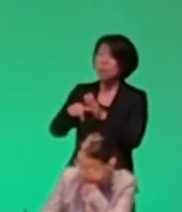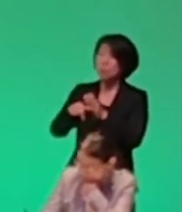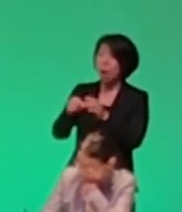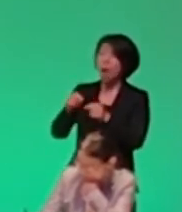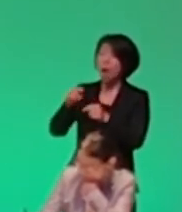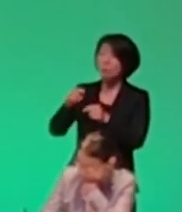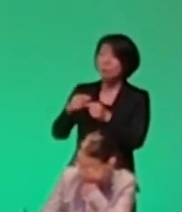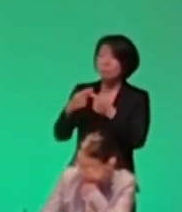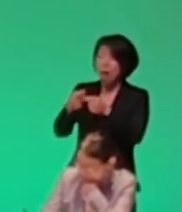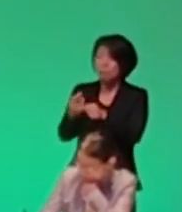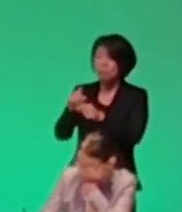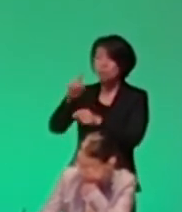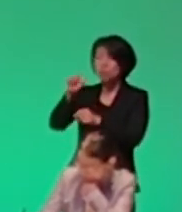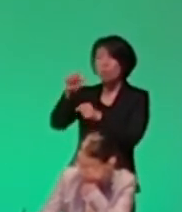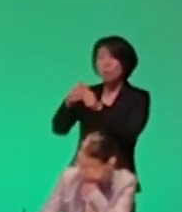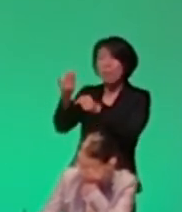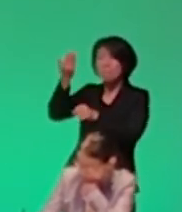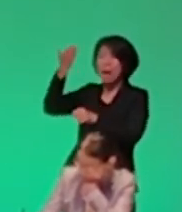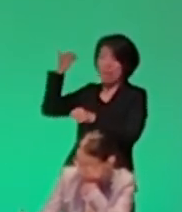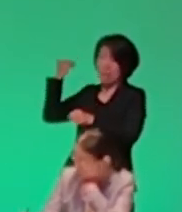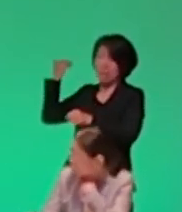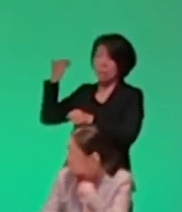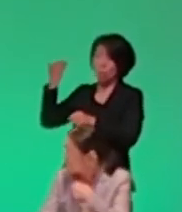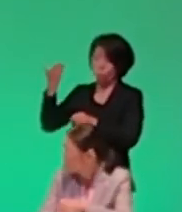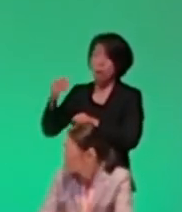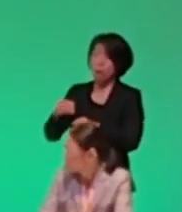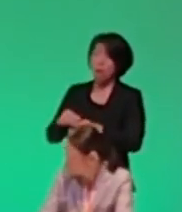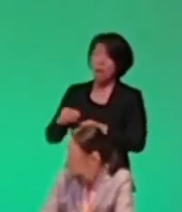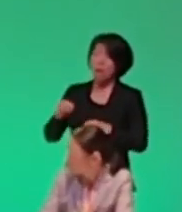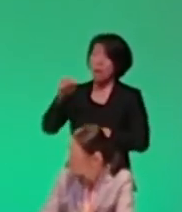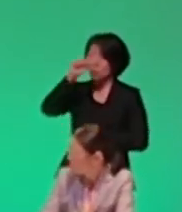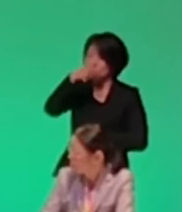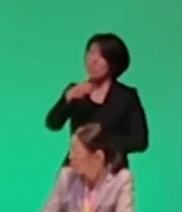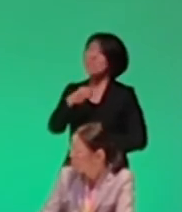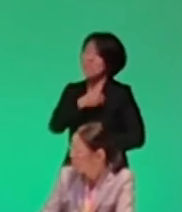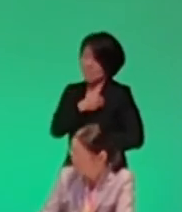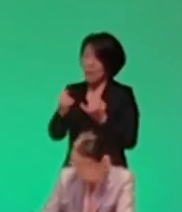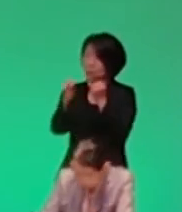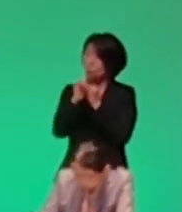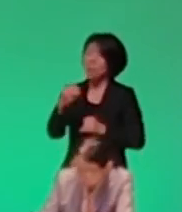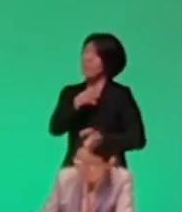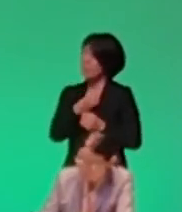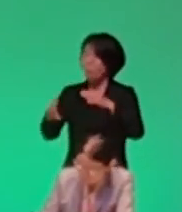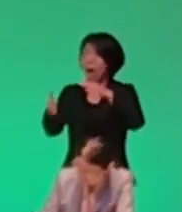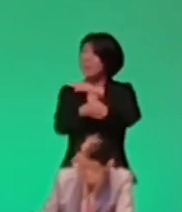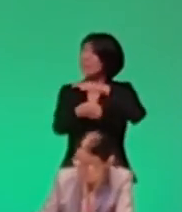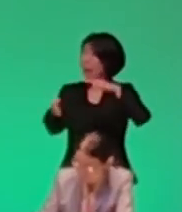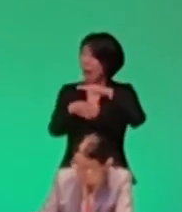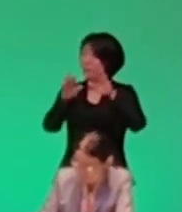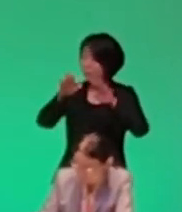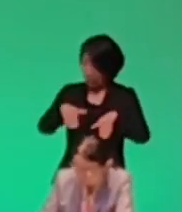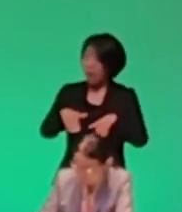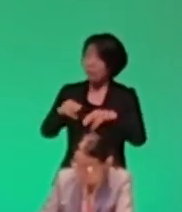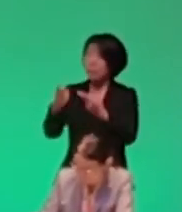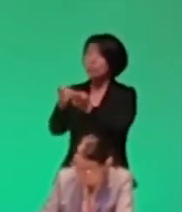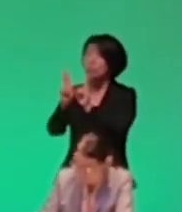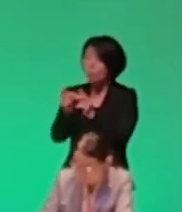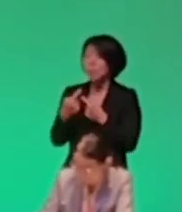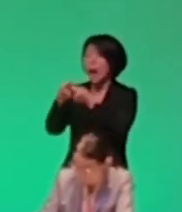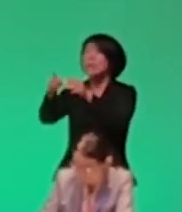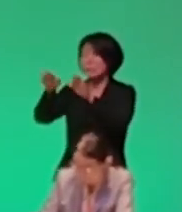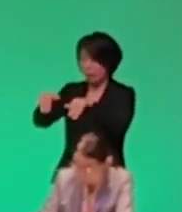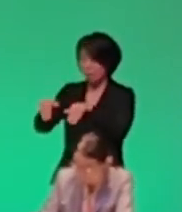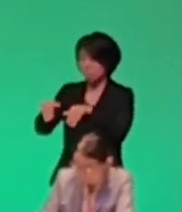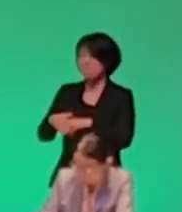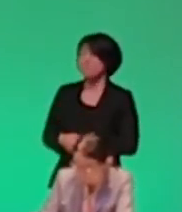年自民党には与党でしたけど、衆議院議員に女性議員がいなかったっていう、そういう政党に入りました。ただ